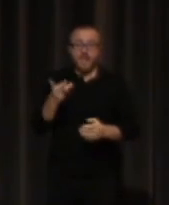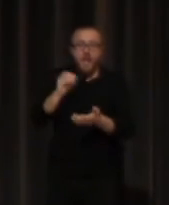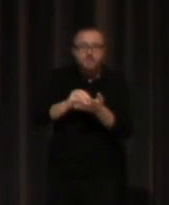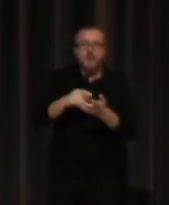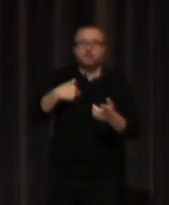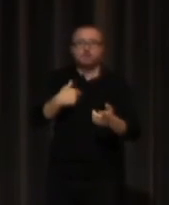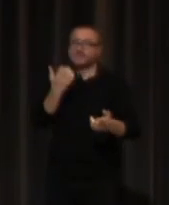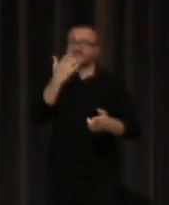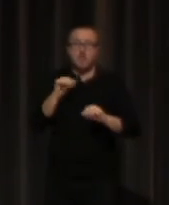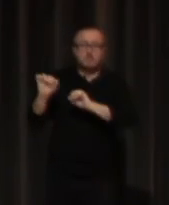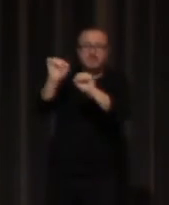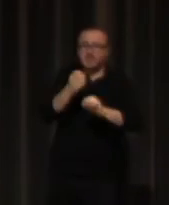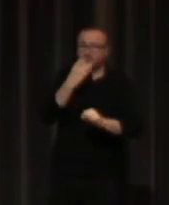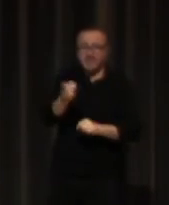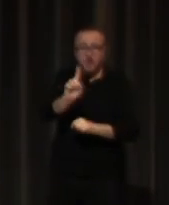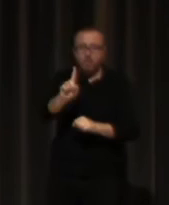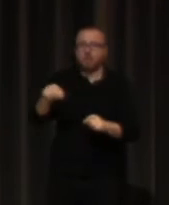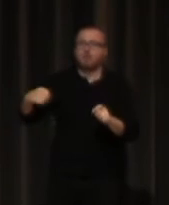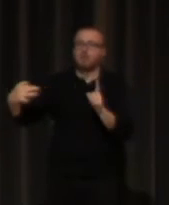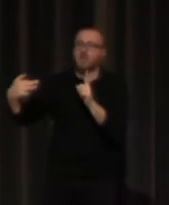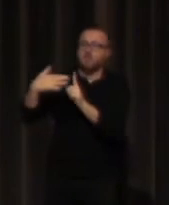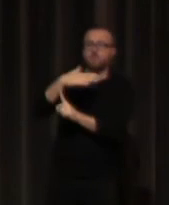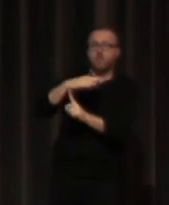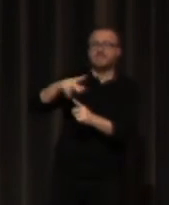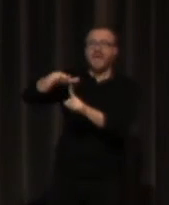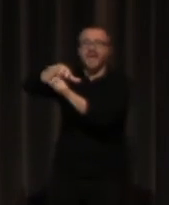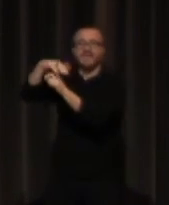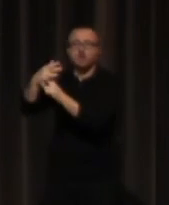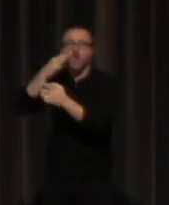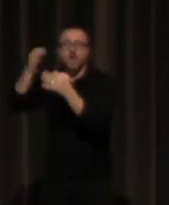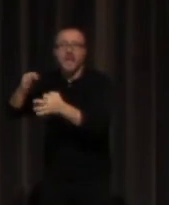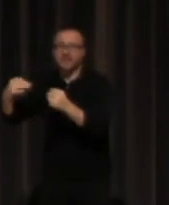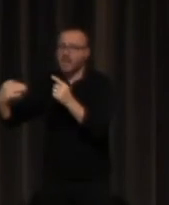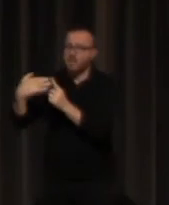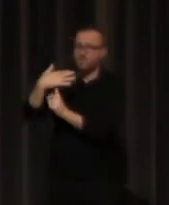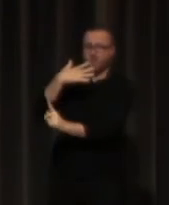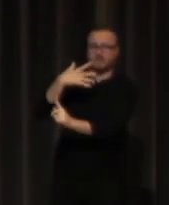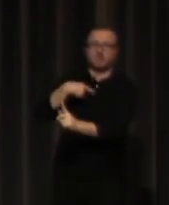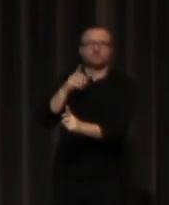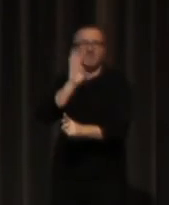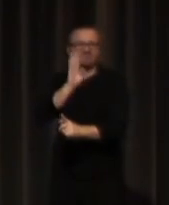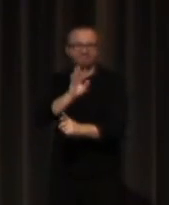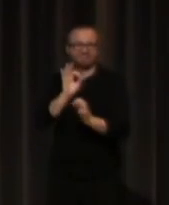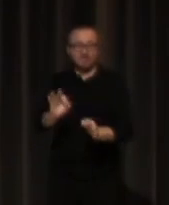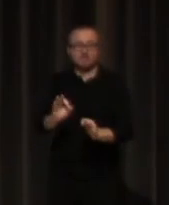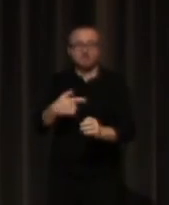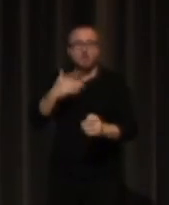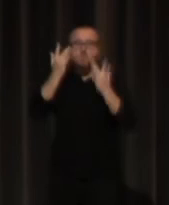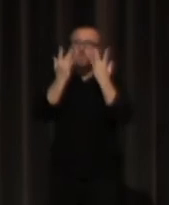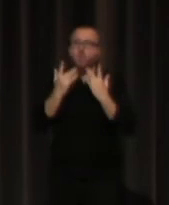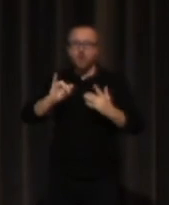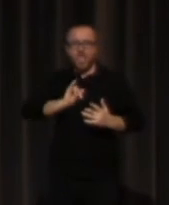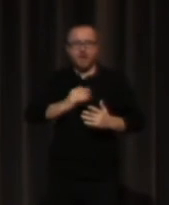la realitat, perquè la realitat no es deixa sotmetre, ens és normalment molt hostil, és sempre incontrolable,